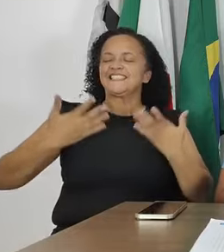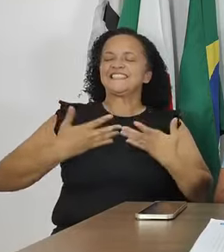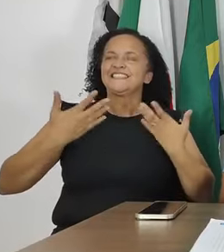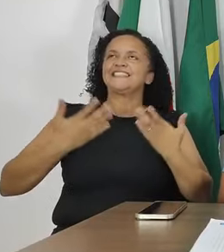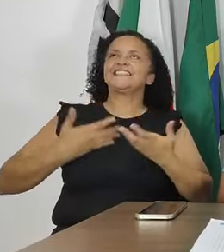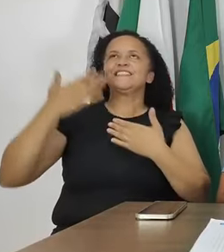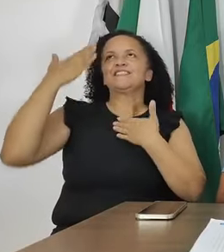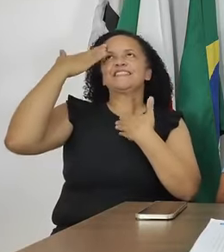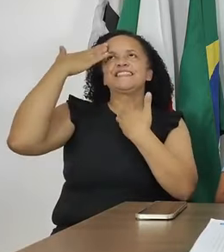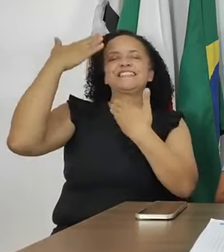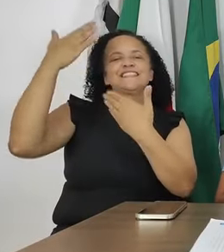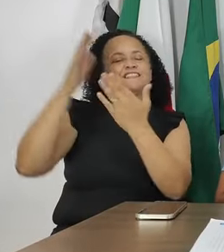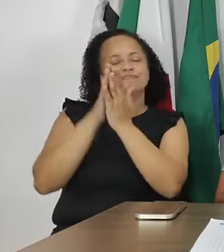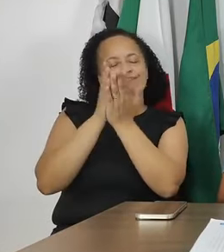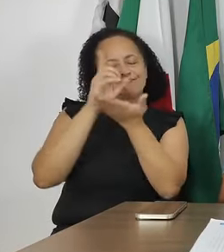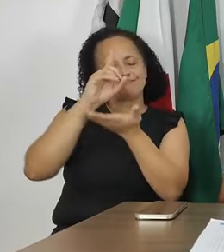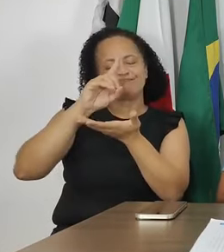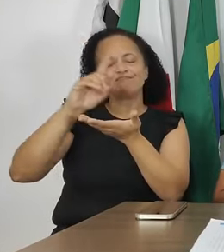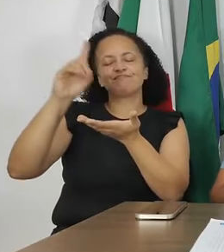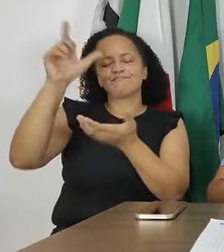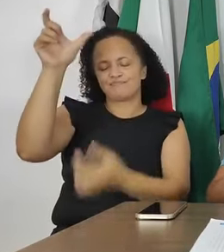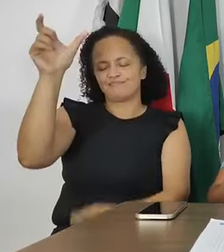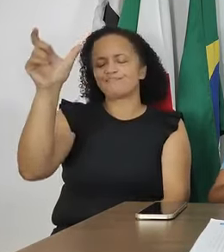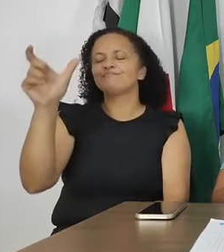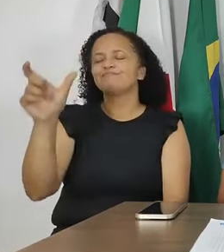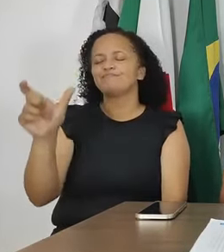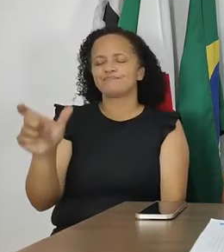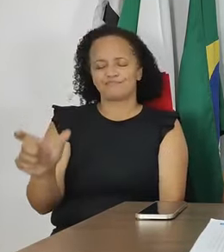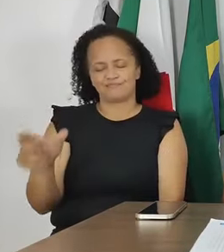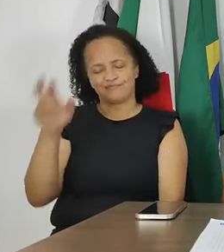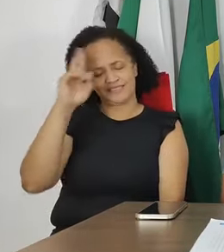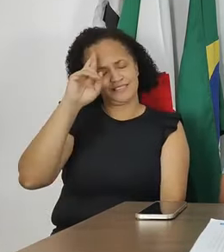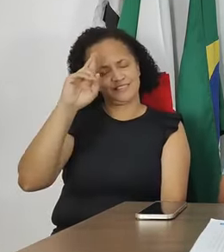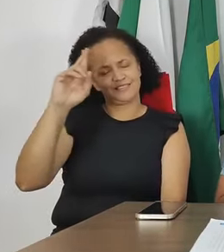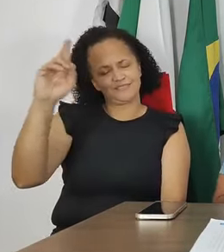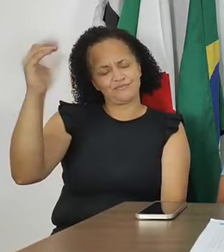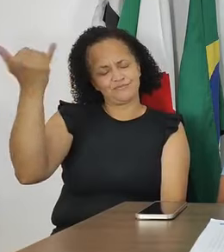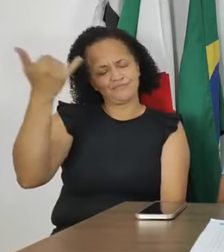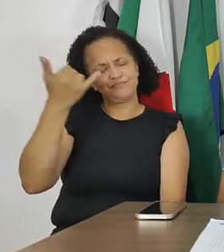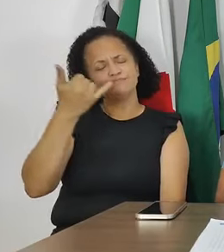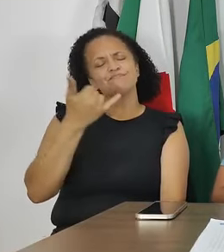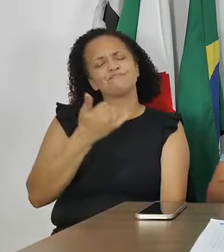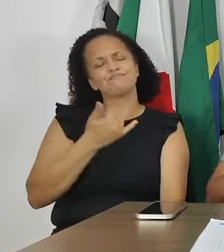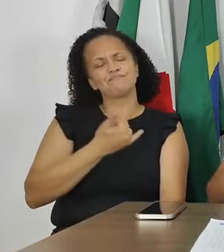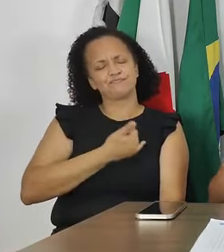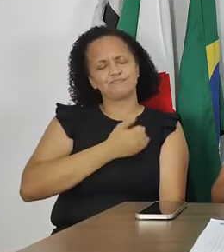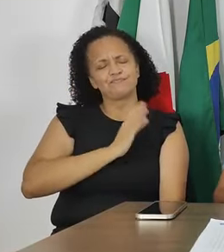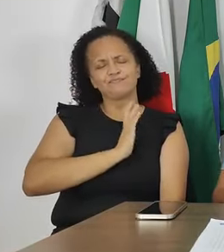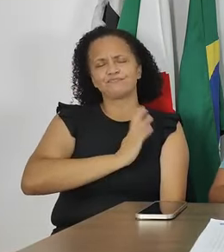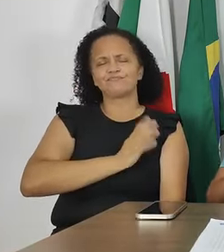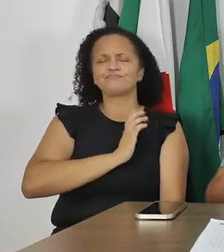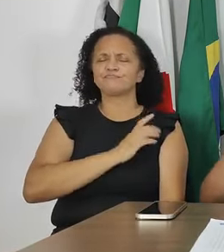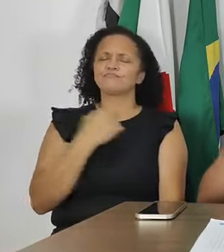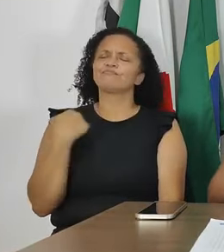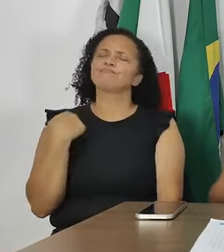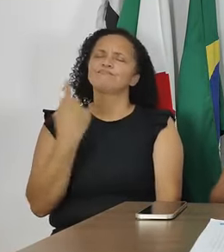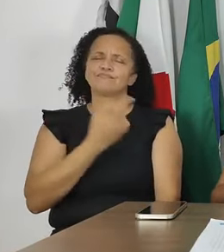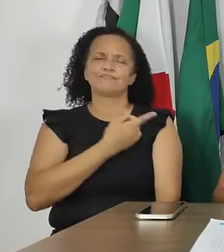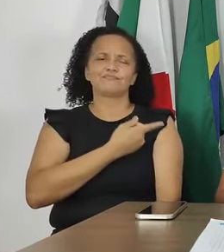tua presença sobre as nossas vidas. Senhor, confirma essa palavra nos nossos corações, nós possamos crescer